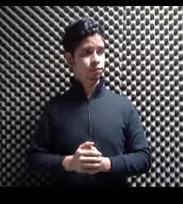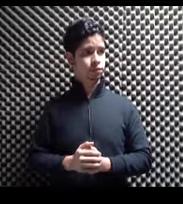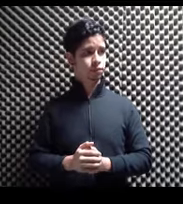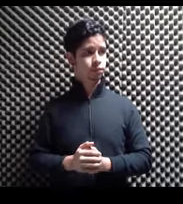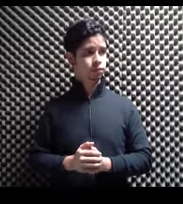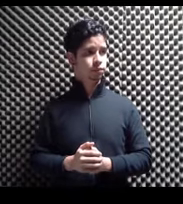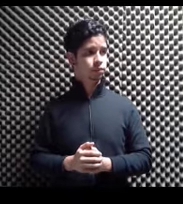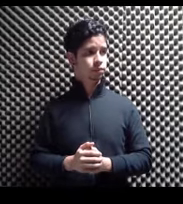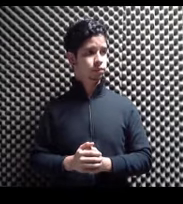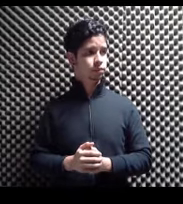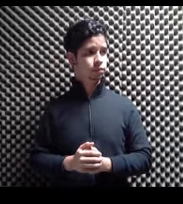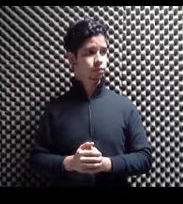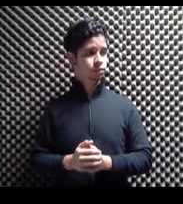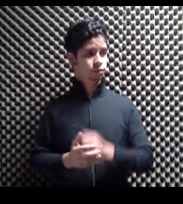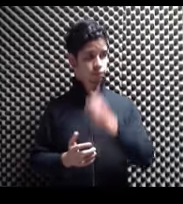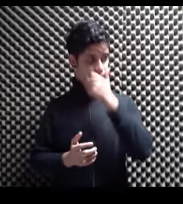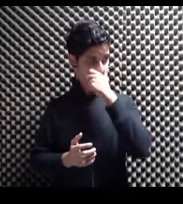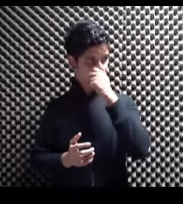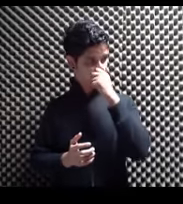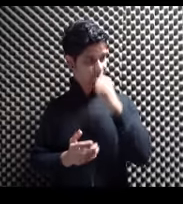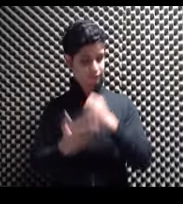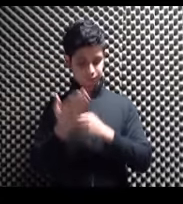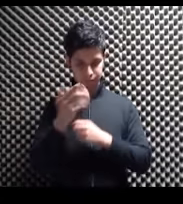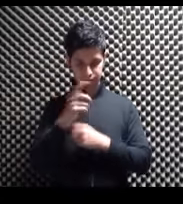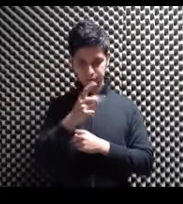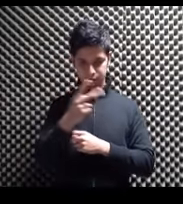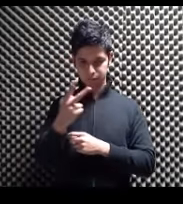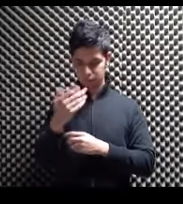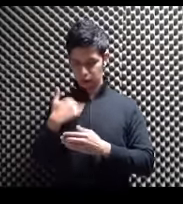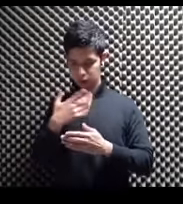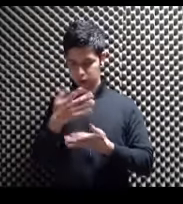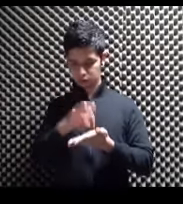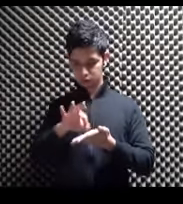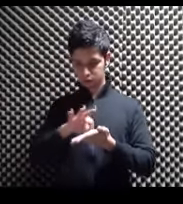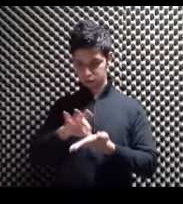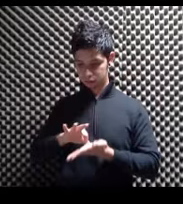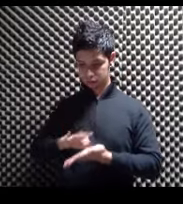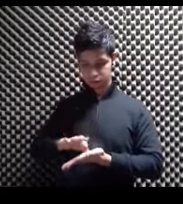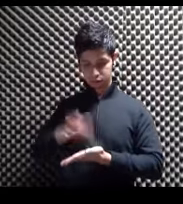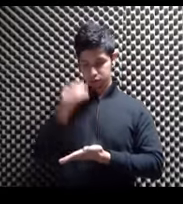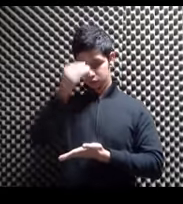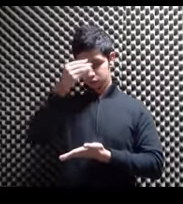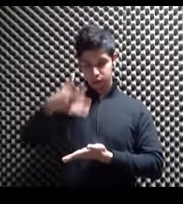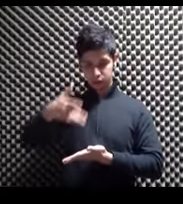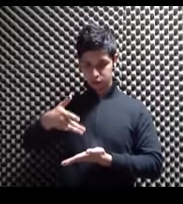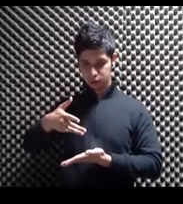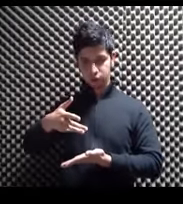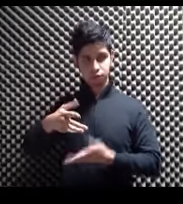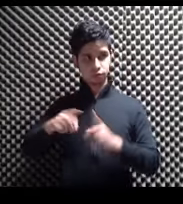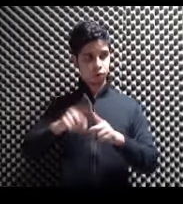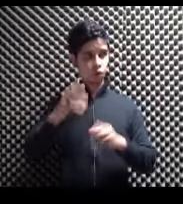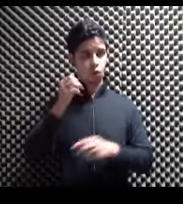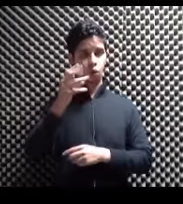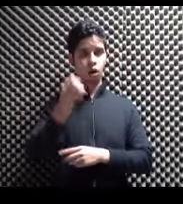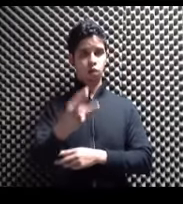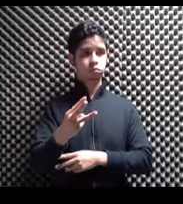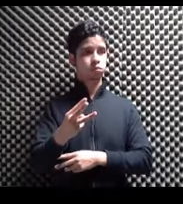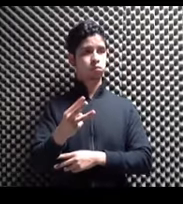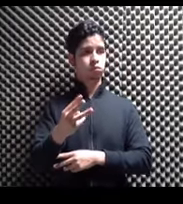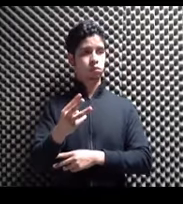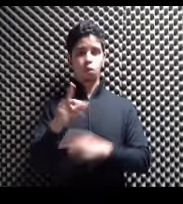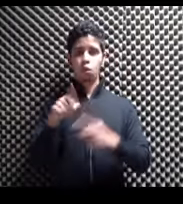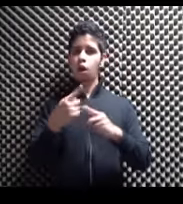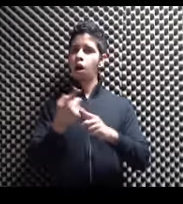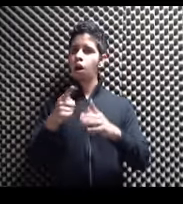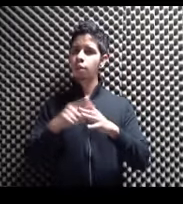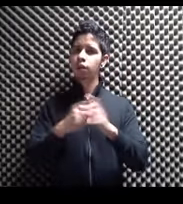¿Tres? Yo perdí la cuenta de cuántos semanales, pero... No, ya eso es... Cuando comenzaste esto con ese primer caballo que llegó a tus manos,